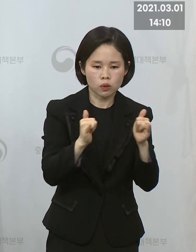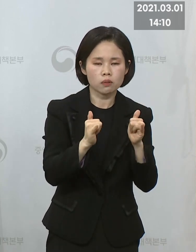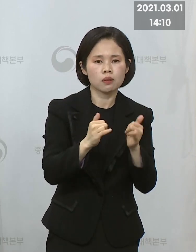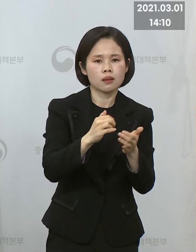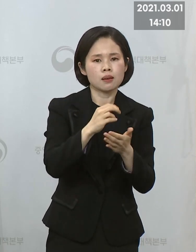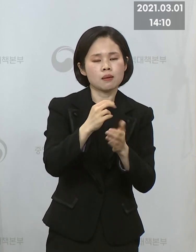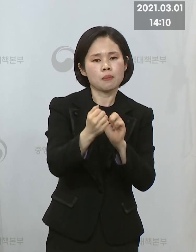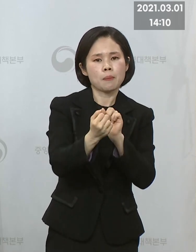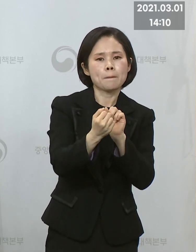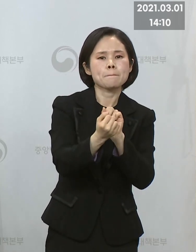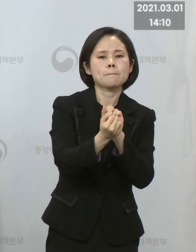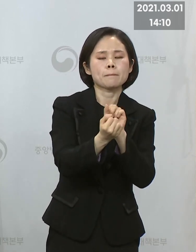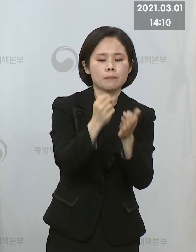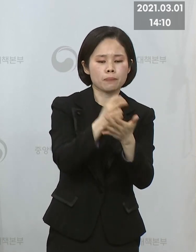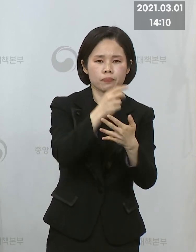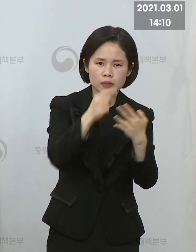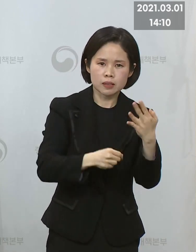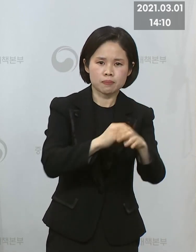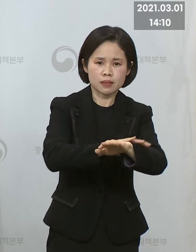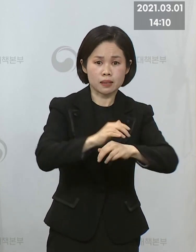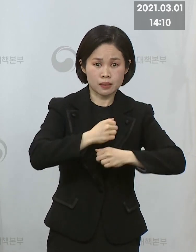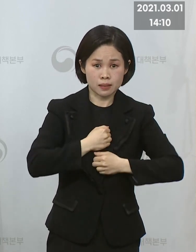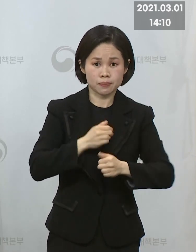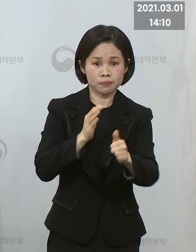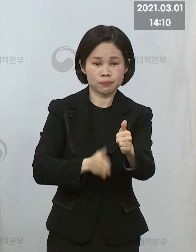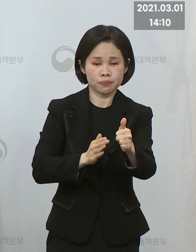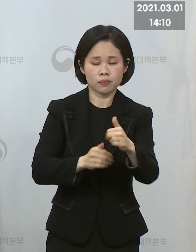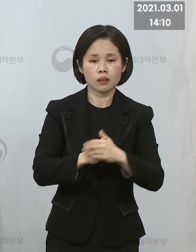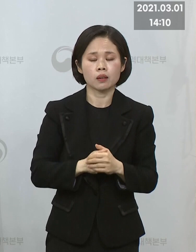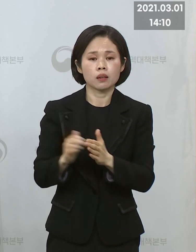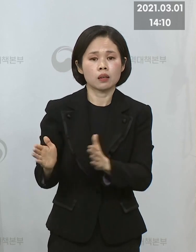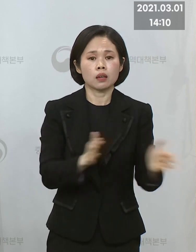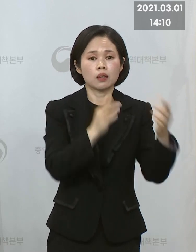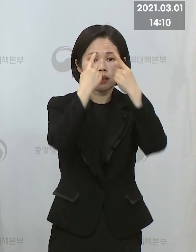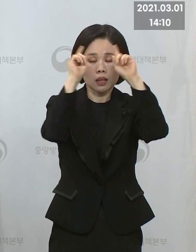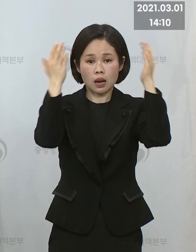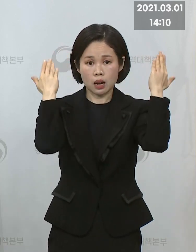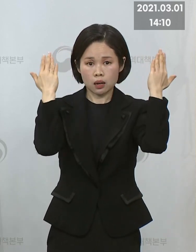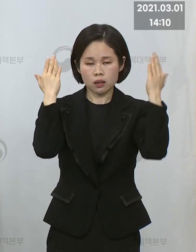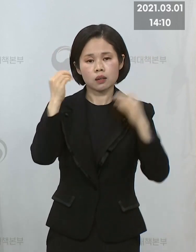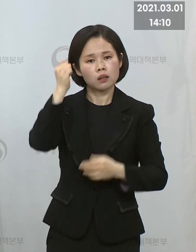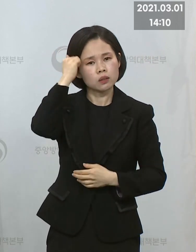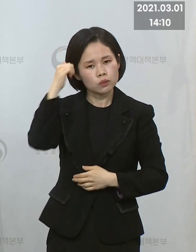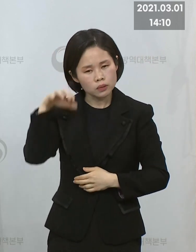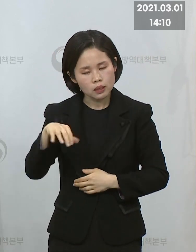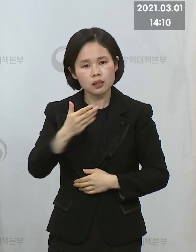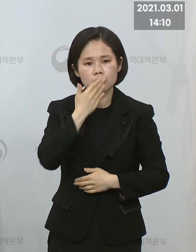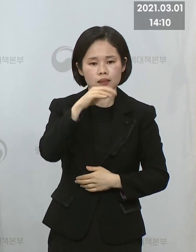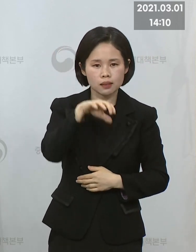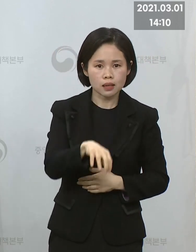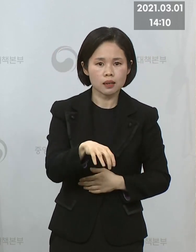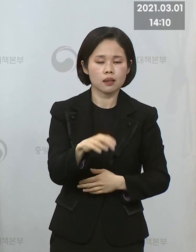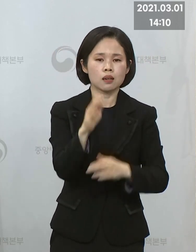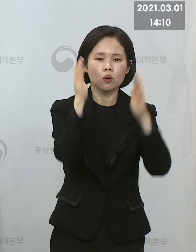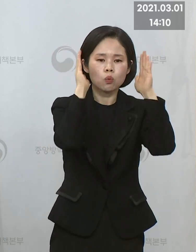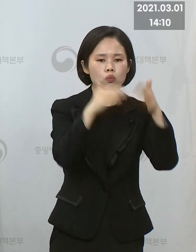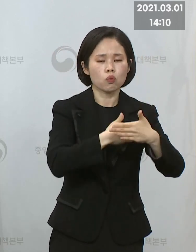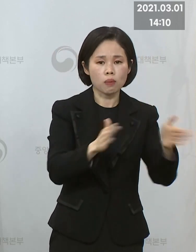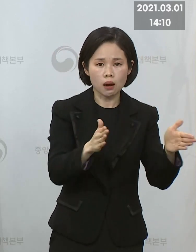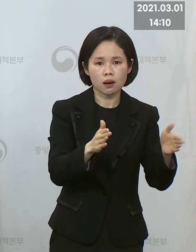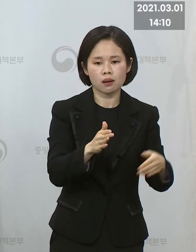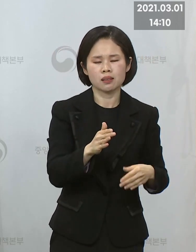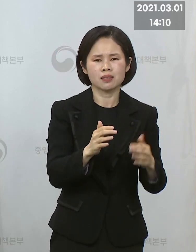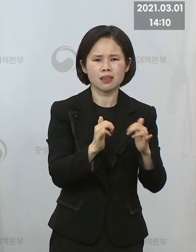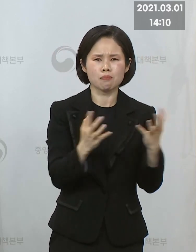조치를 철저히 해주시기를 당부를 드립니다. 대학의 경우에도 기숙사, 구내식당, 강의실 등에서